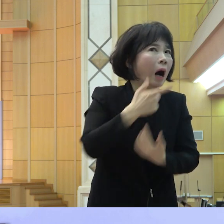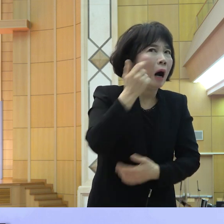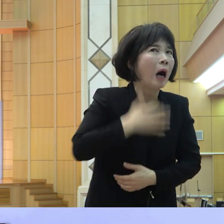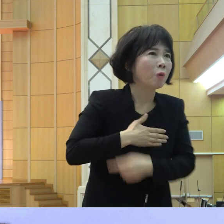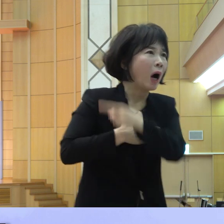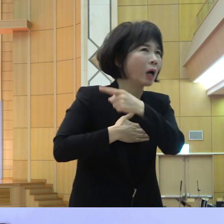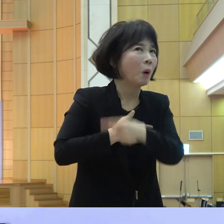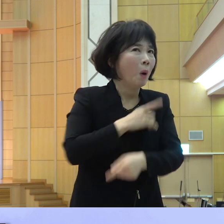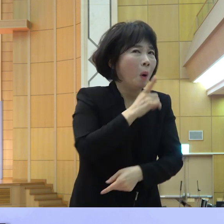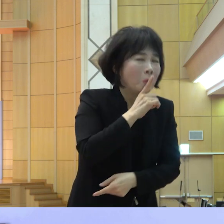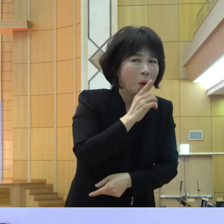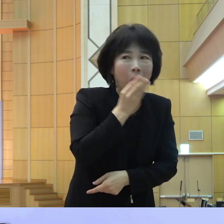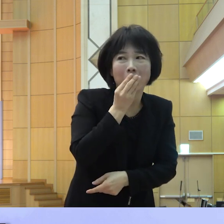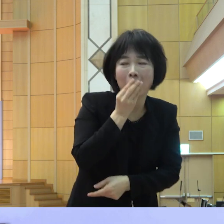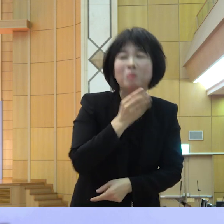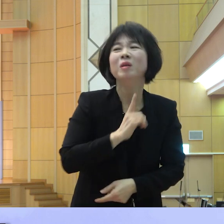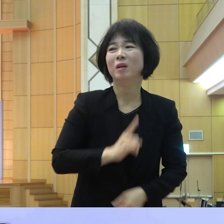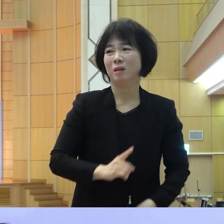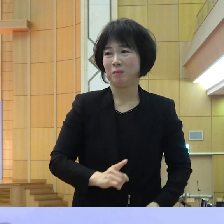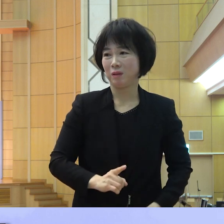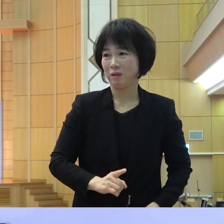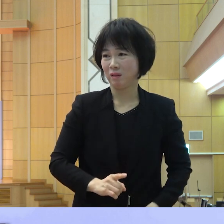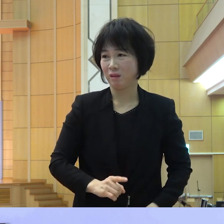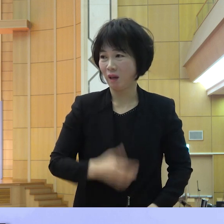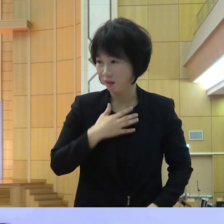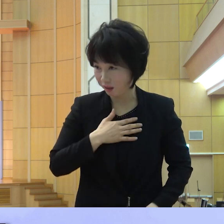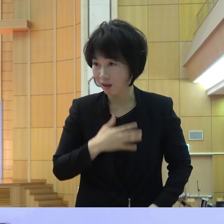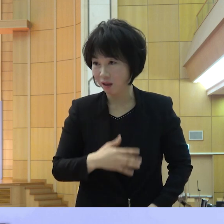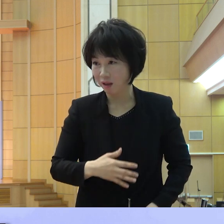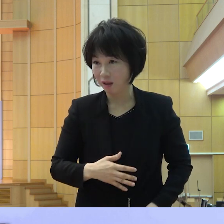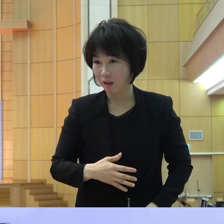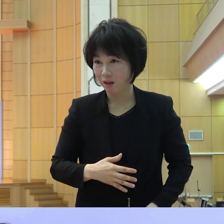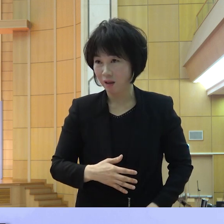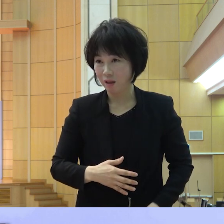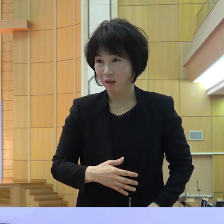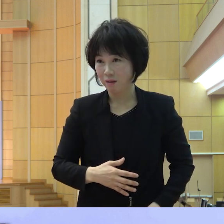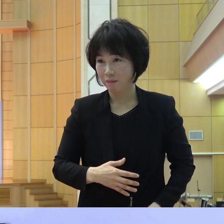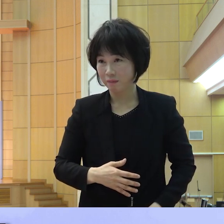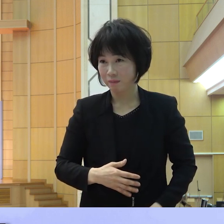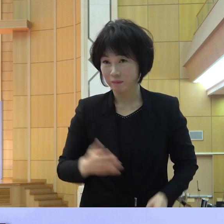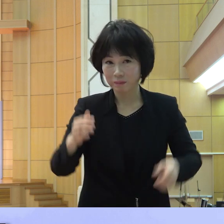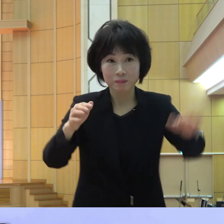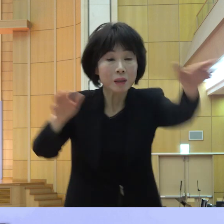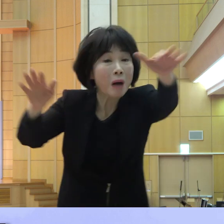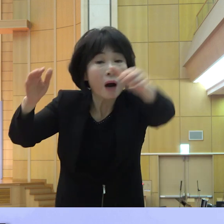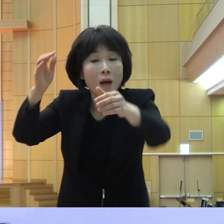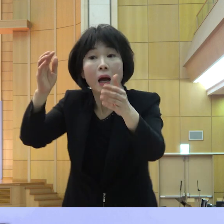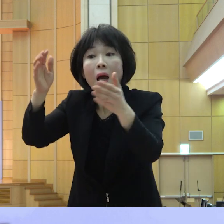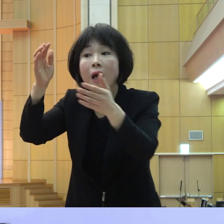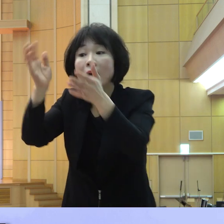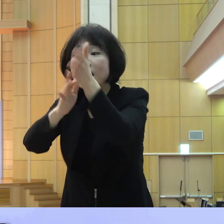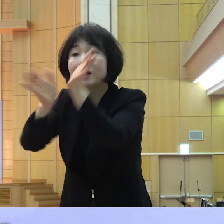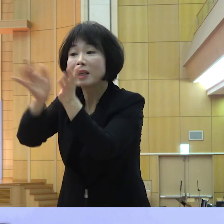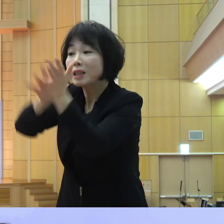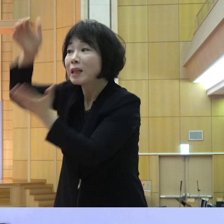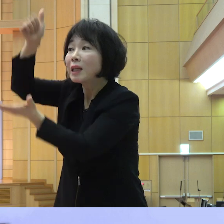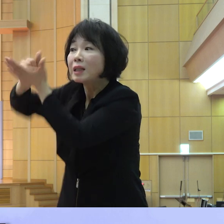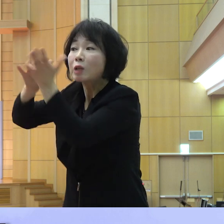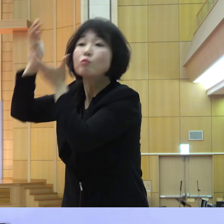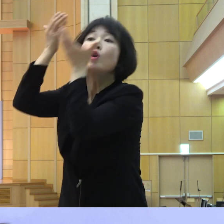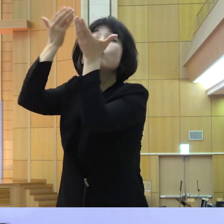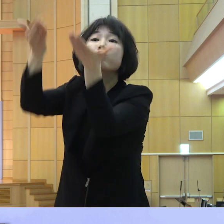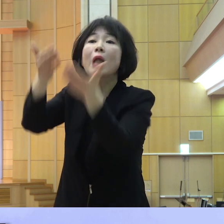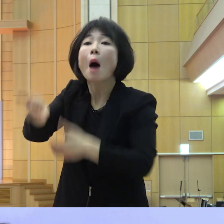죽으면 다 없어질 것이잖아. 썩을 것이잖아. 주님이 주시는 양식은 영생을 하는 것